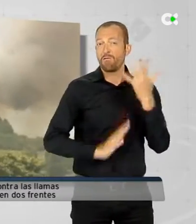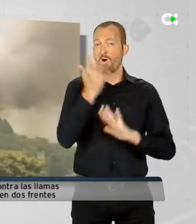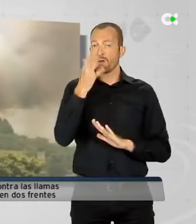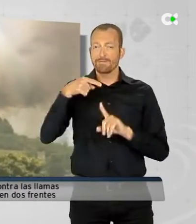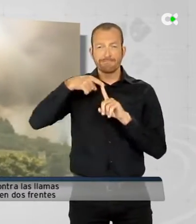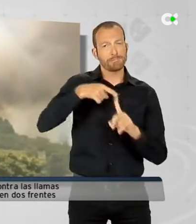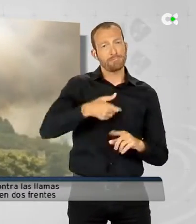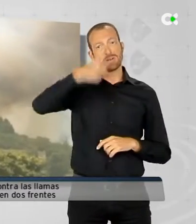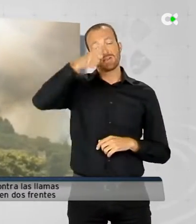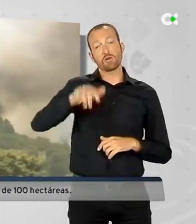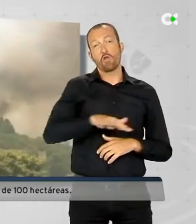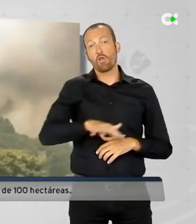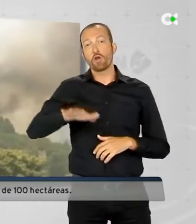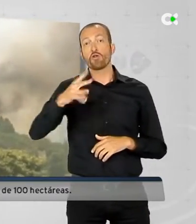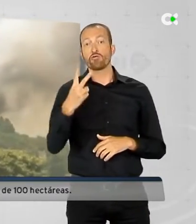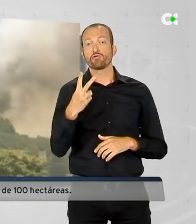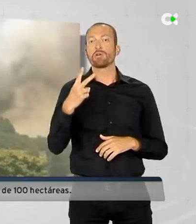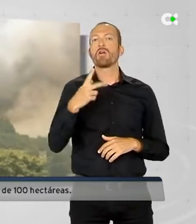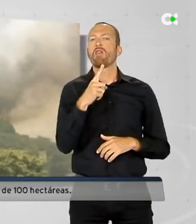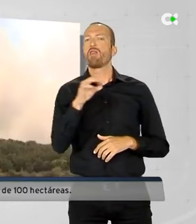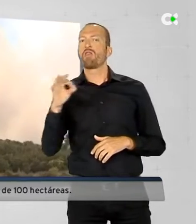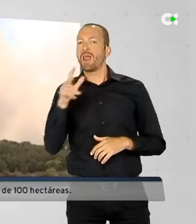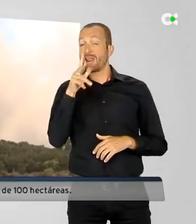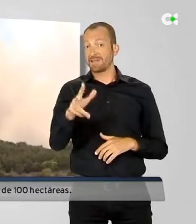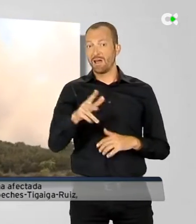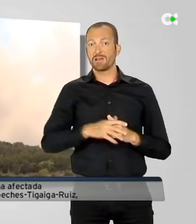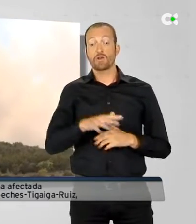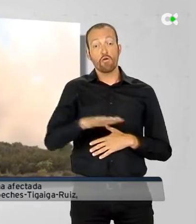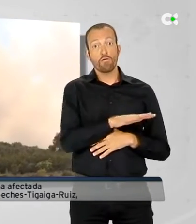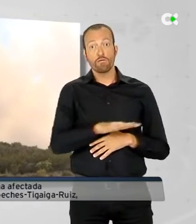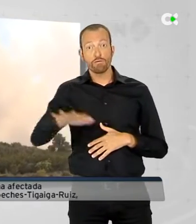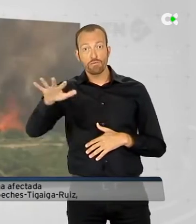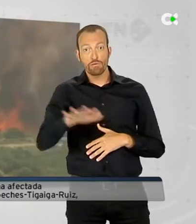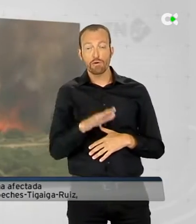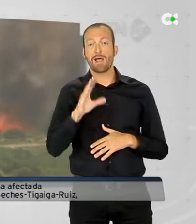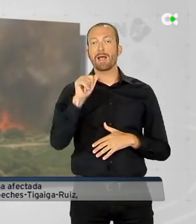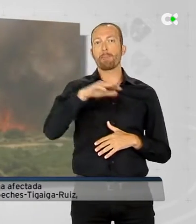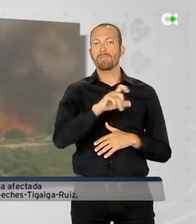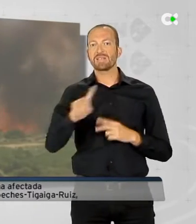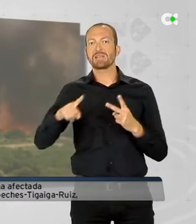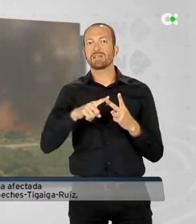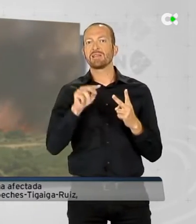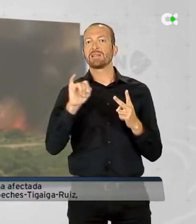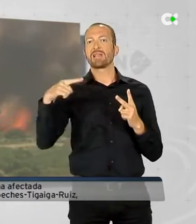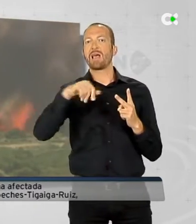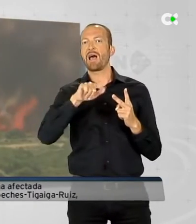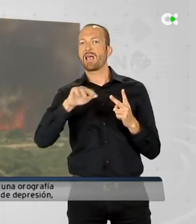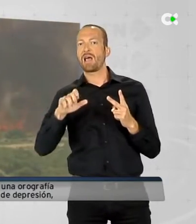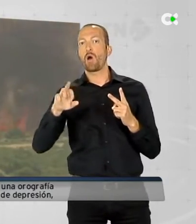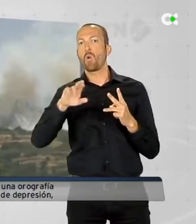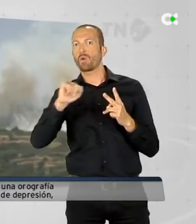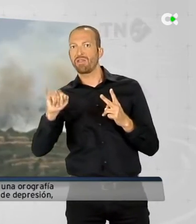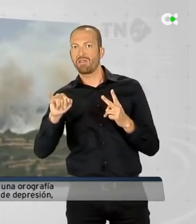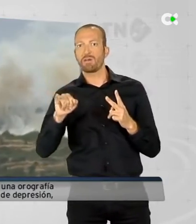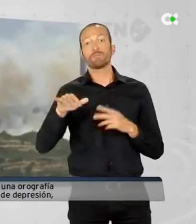centra en 2 frentes y abarca más de 100 hectáreas. La zona afectada es el área Campeches-Tigaiga-Ruiz, que tiene